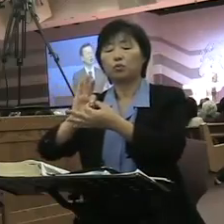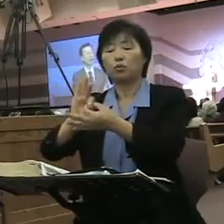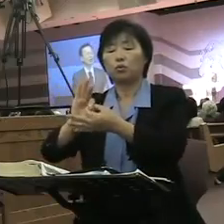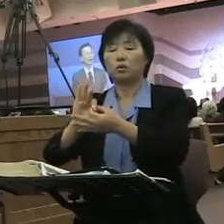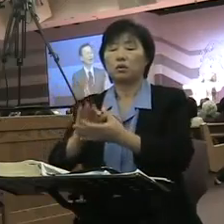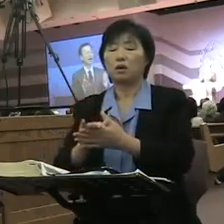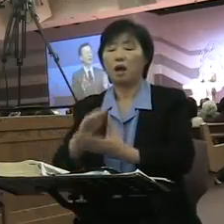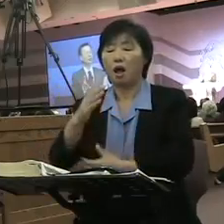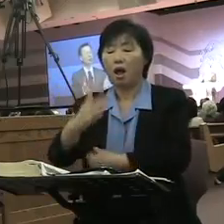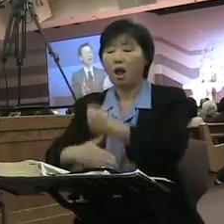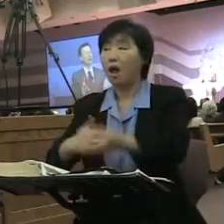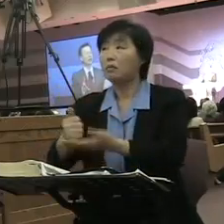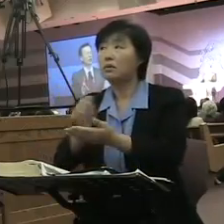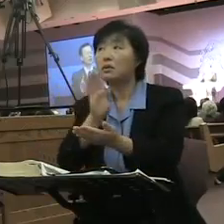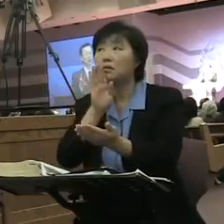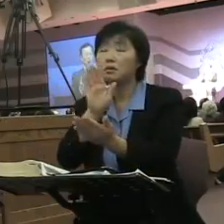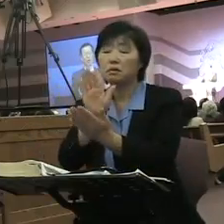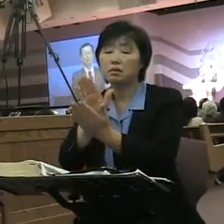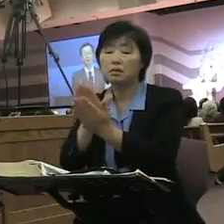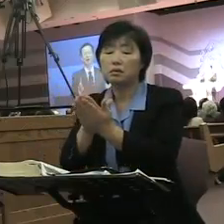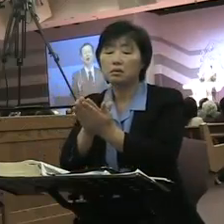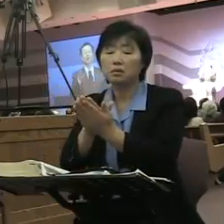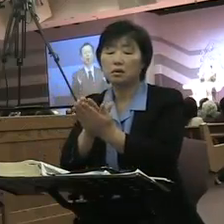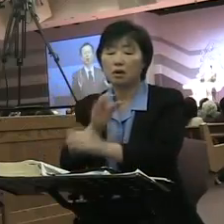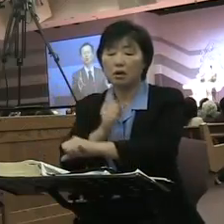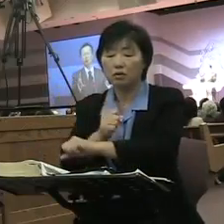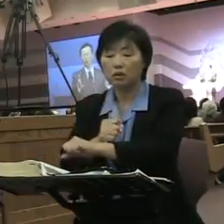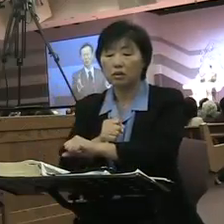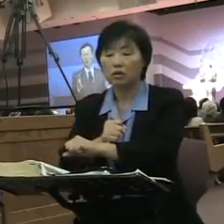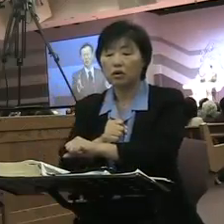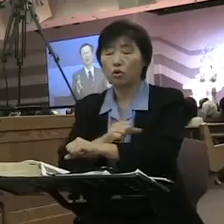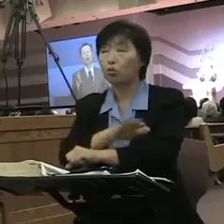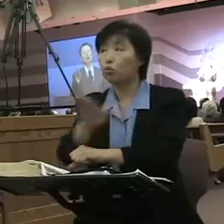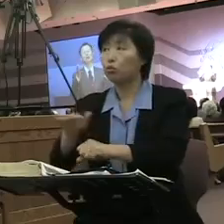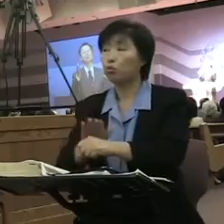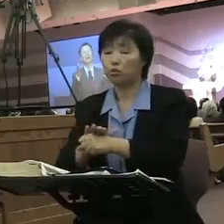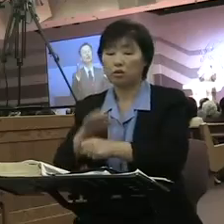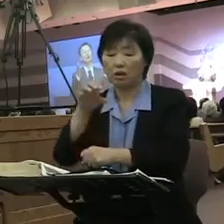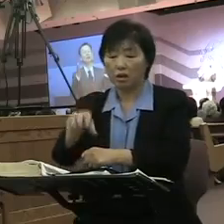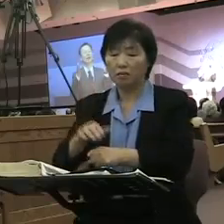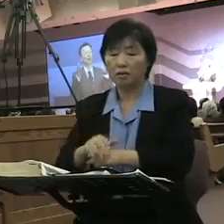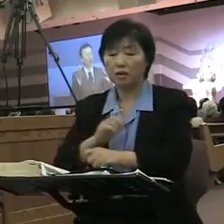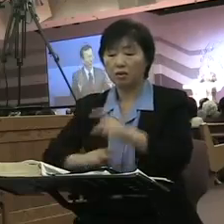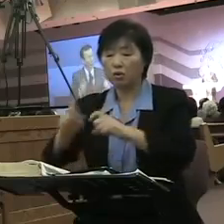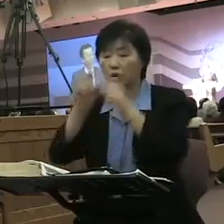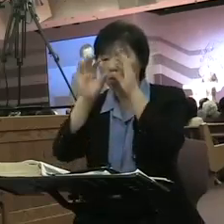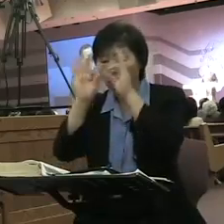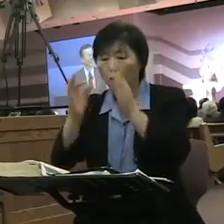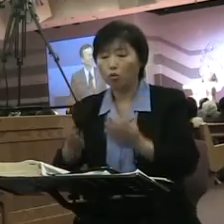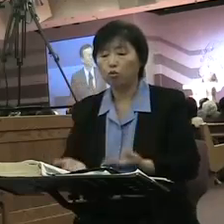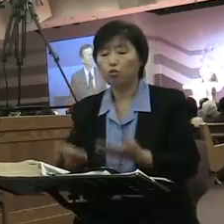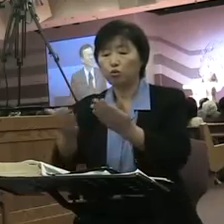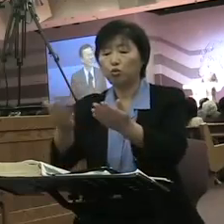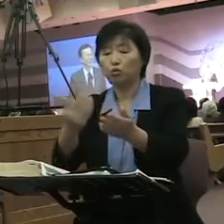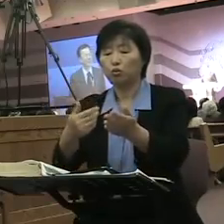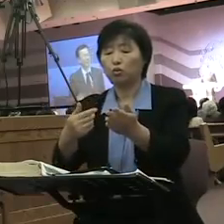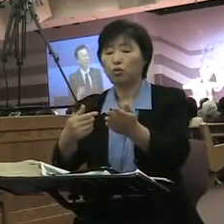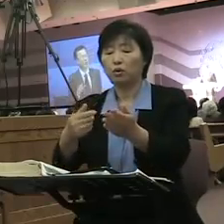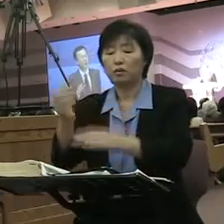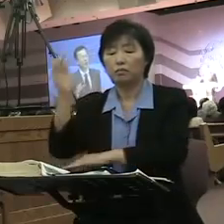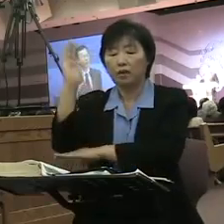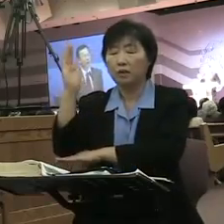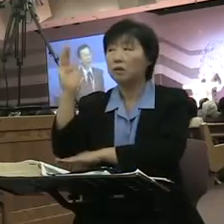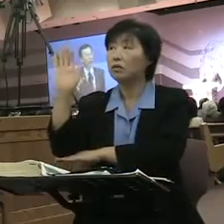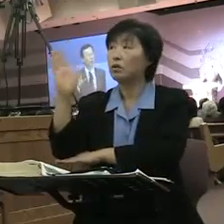하나님이 친히 하시고자 하는 일을 우리 앞에 보여주는 것이 더 큰 메시지가 되는 것입니다. 자,